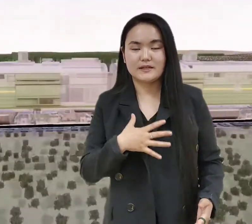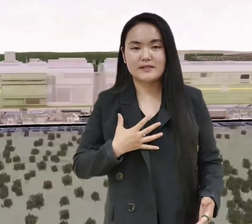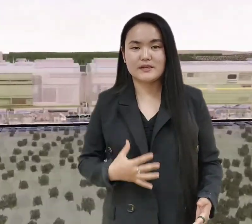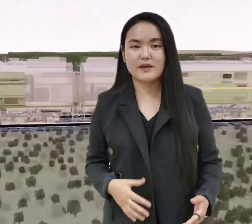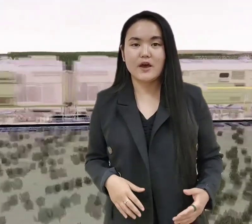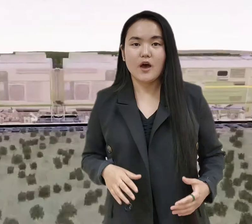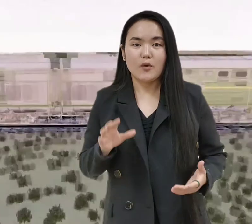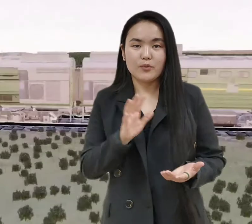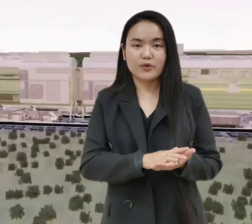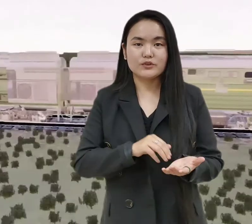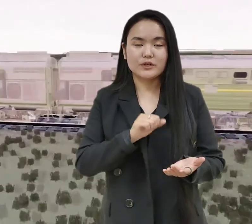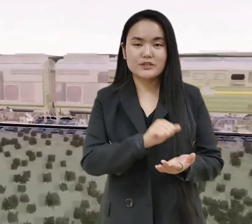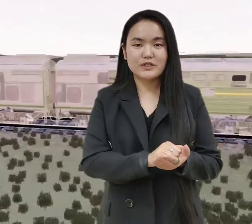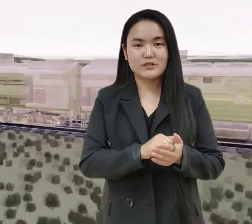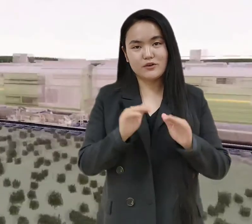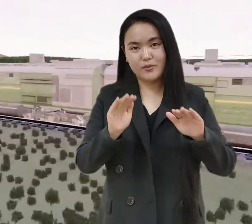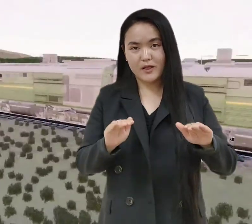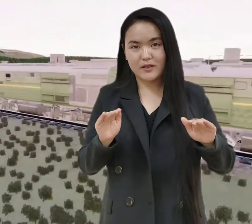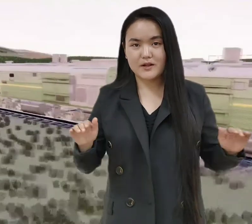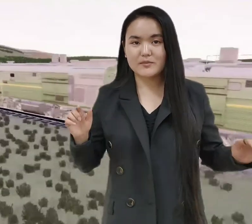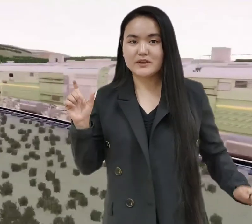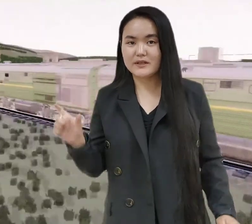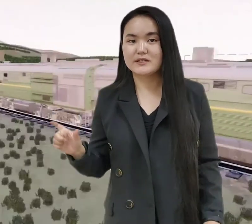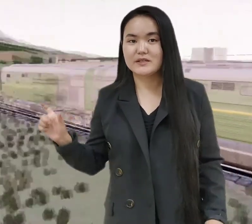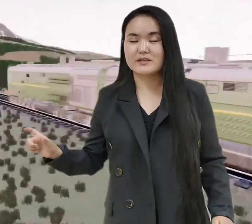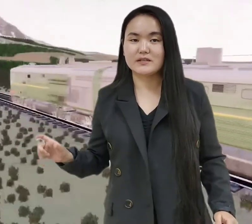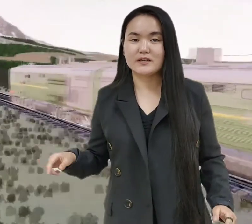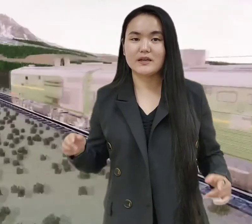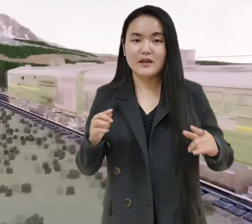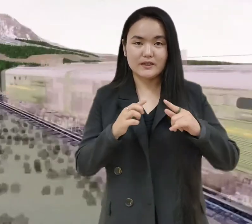әсіресе мүмкіндігі шектеулі балалар мен ересектерге ерекше тиімді.